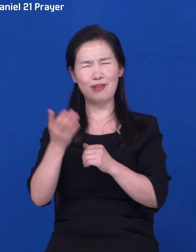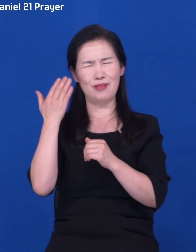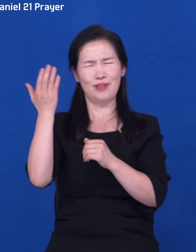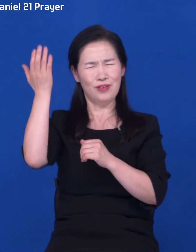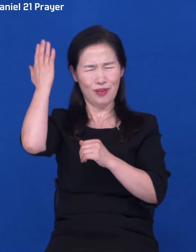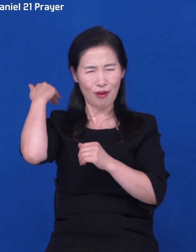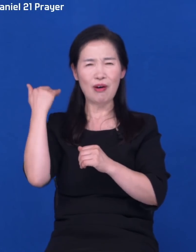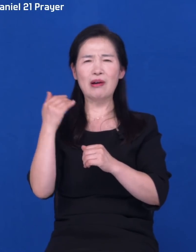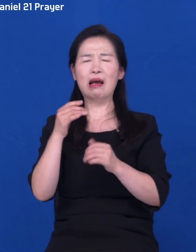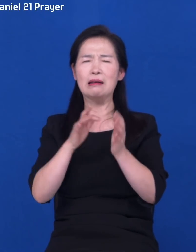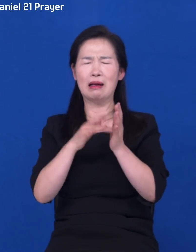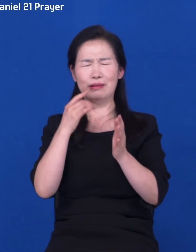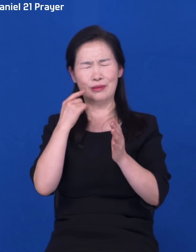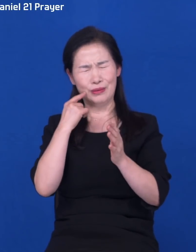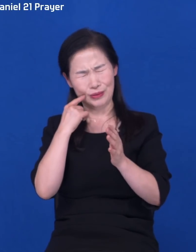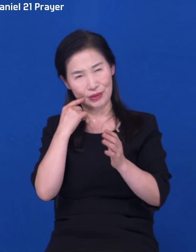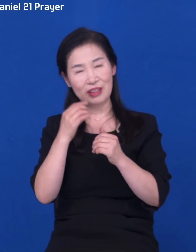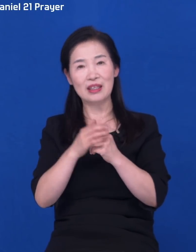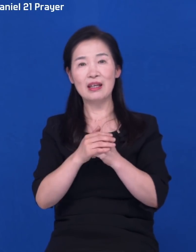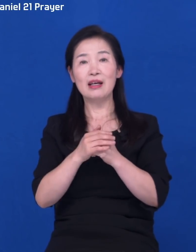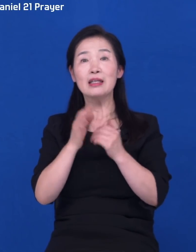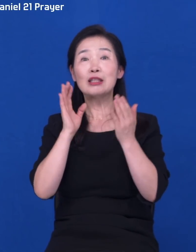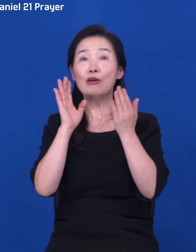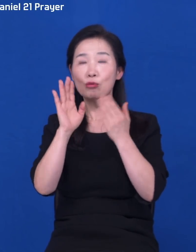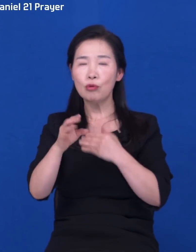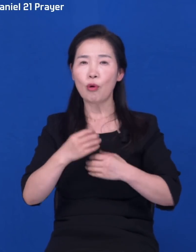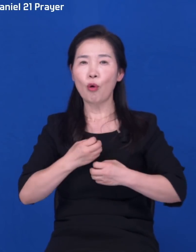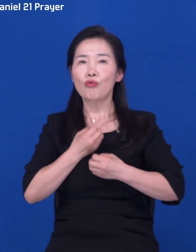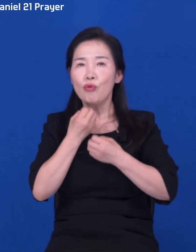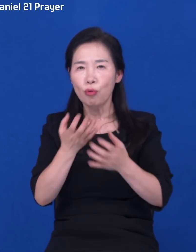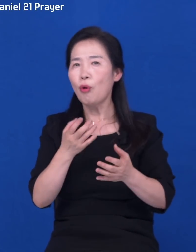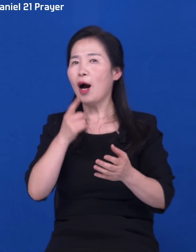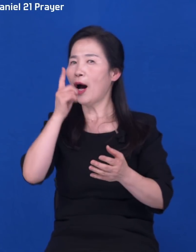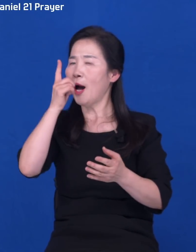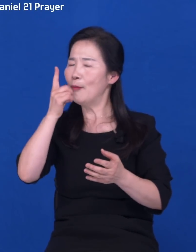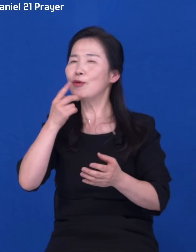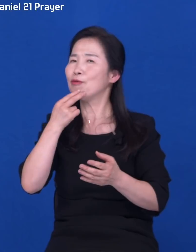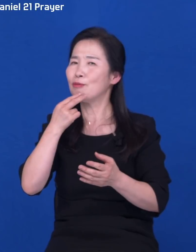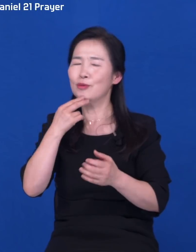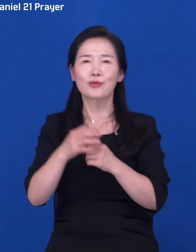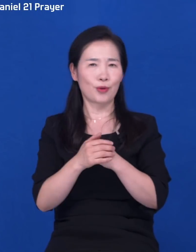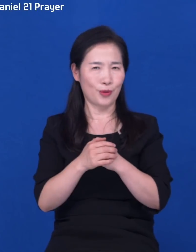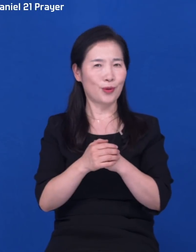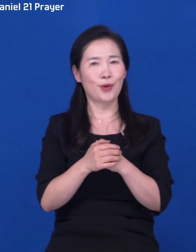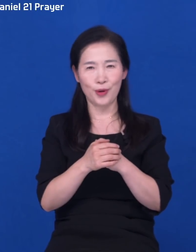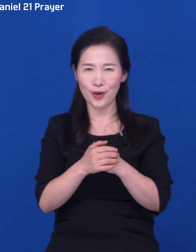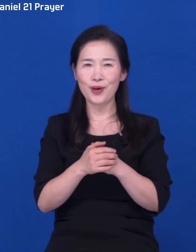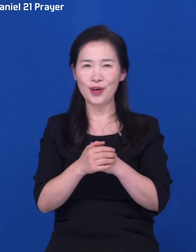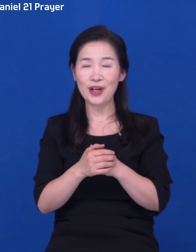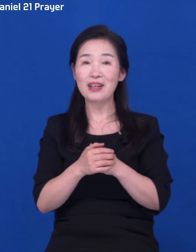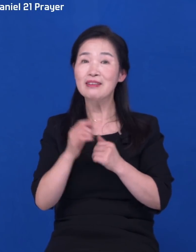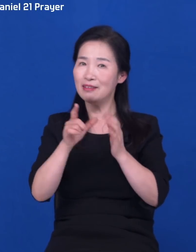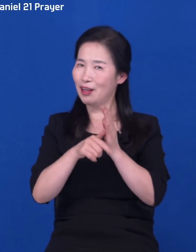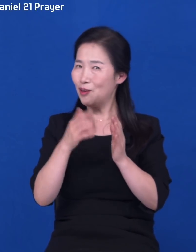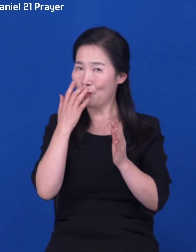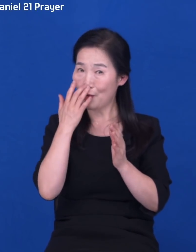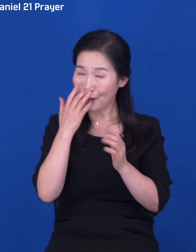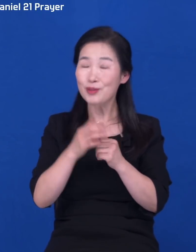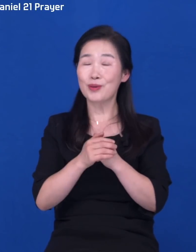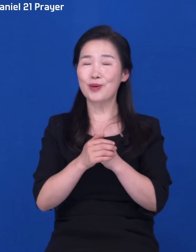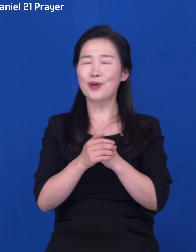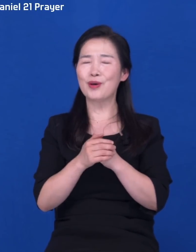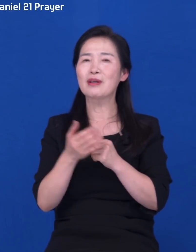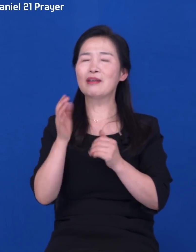제가 그날 이후로 구토를 한 번도 안 했어요. 그때 놀랐는데 믿음으로 의에 이른다는 말을